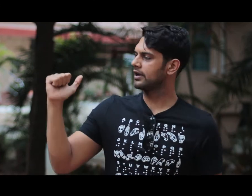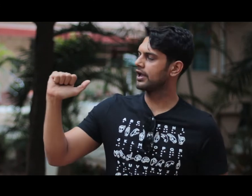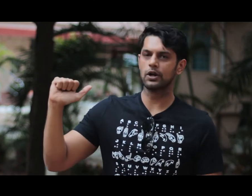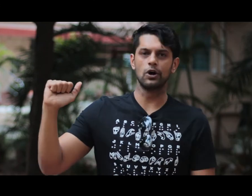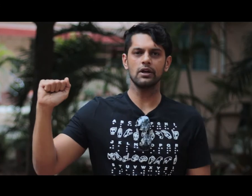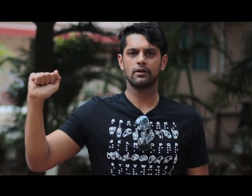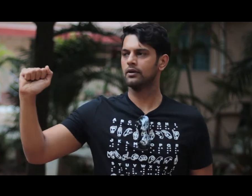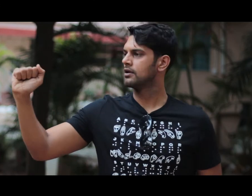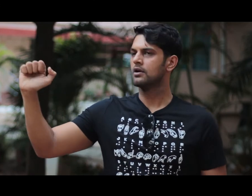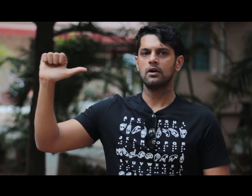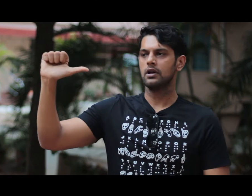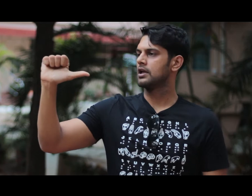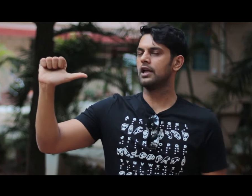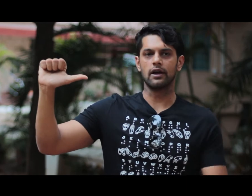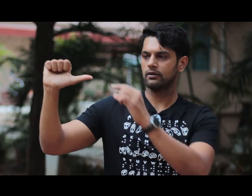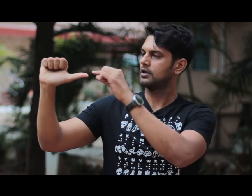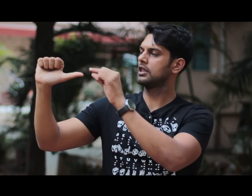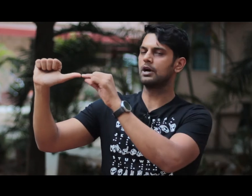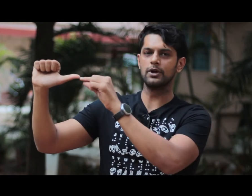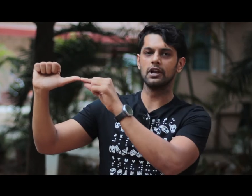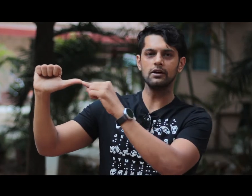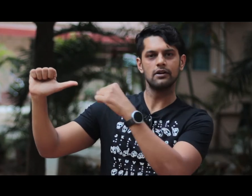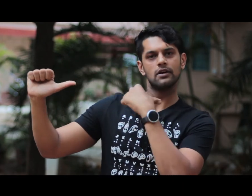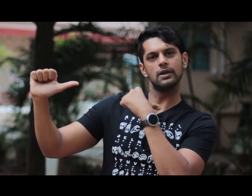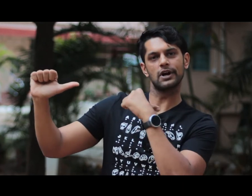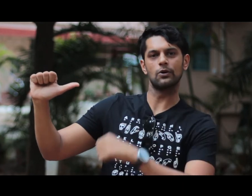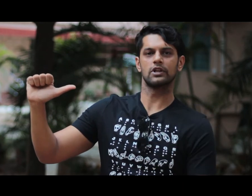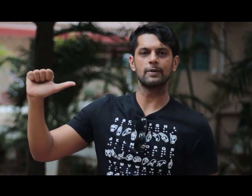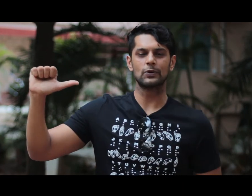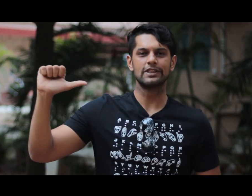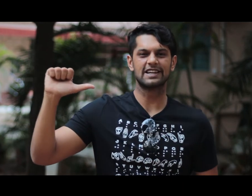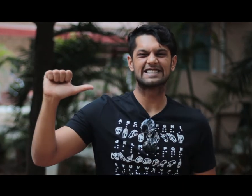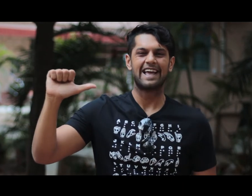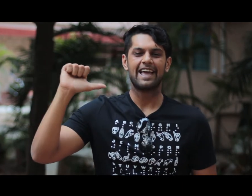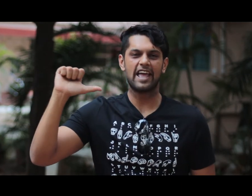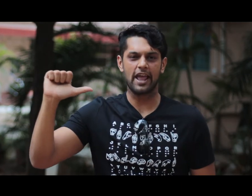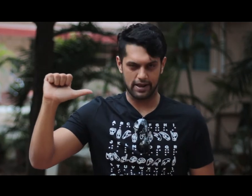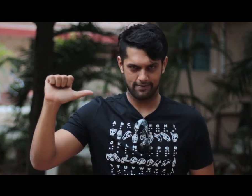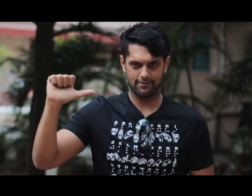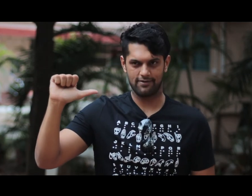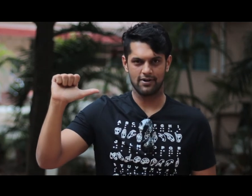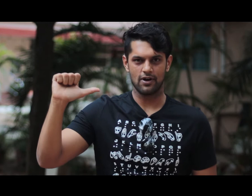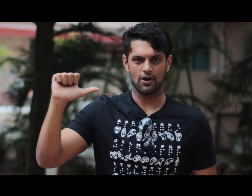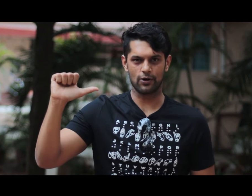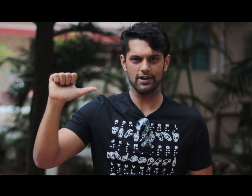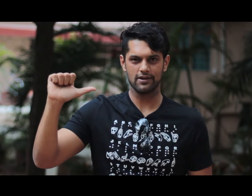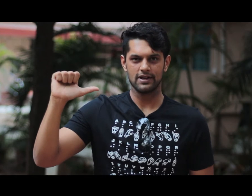ಹೀಗೆ ಇಟ್ಕೊಳ್ಳಿ, ಹೀಗೆ ಈ ತಂಬಿದೆಯಲ್ಲೋ ನಿಮ್ಮ ಕಡೆ ನೋಡ್ತಾ ಇರಬೇಕು. ದಟ್ ಈಸ್ ಎ. ಓಕೆ,